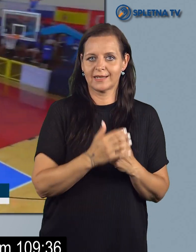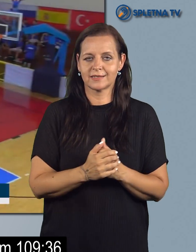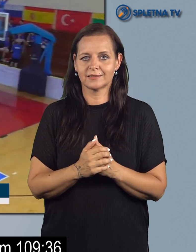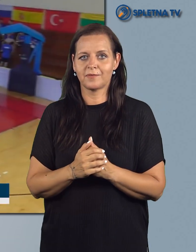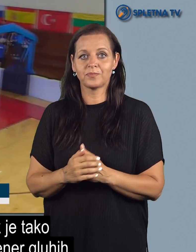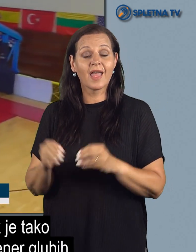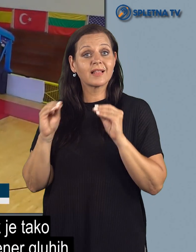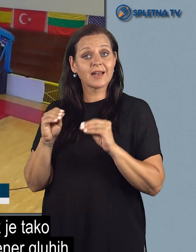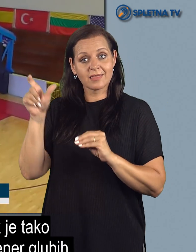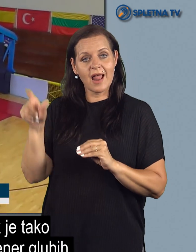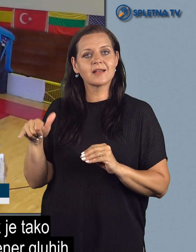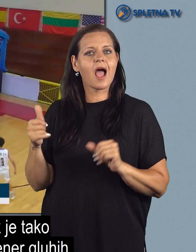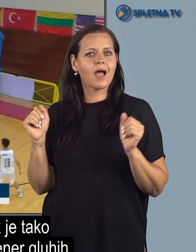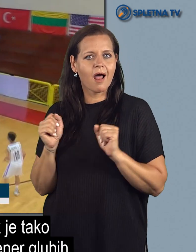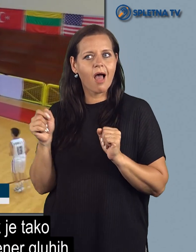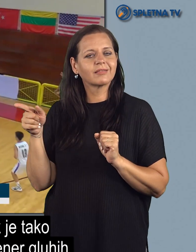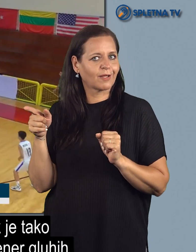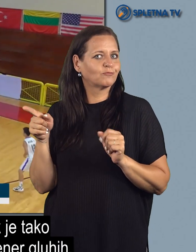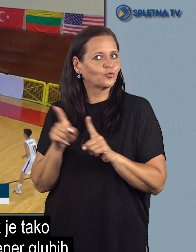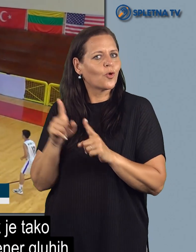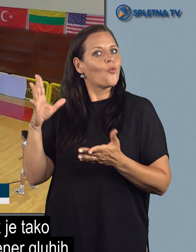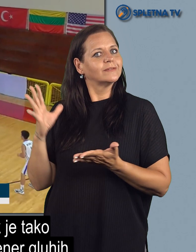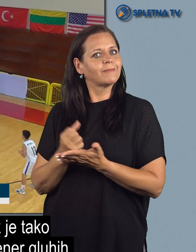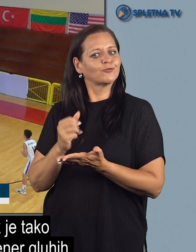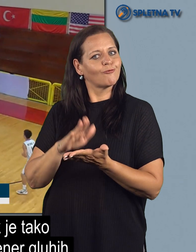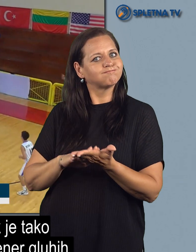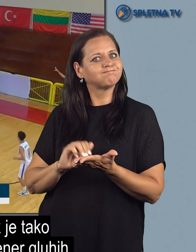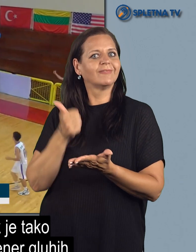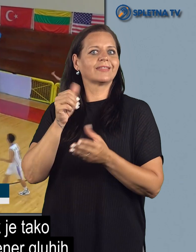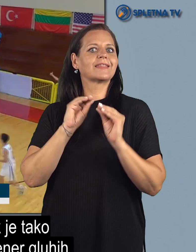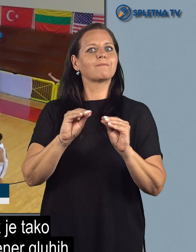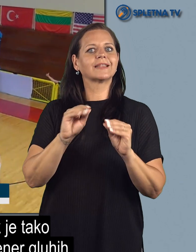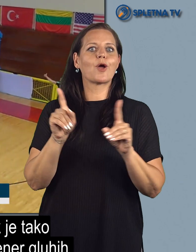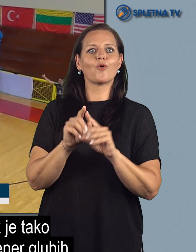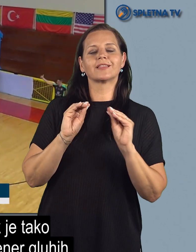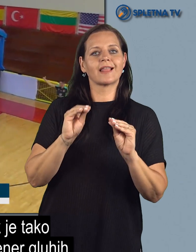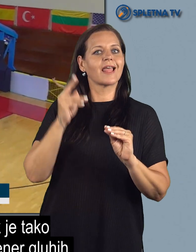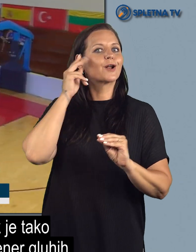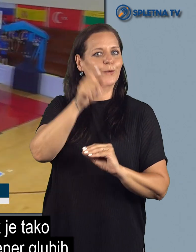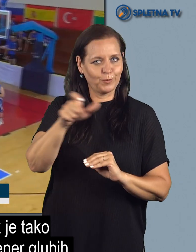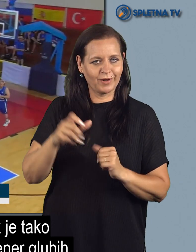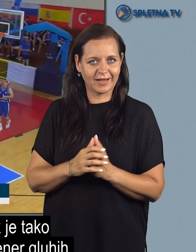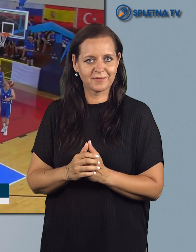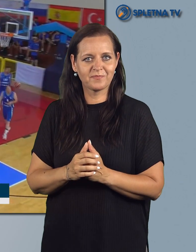109-36. Trener Jaka Hladnik je tako uspešno debitiral kot trener gluhih.